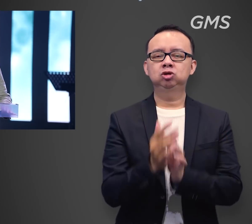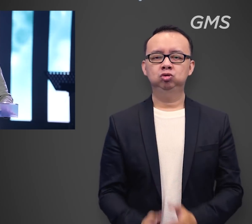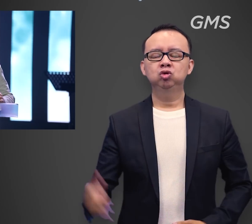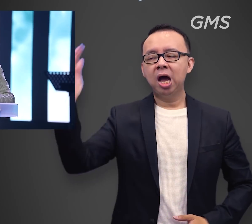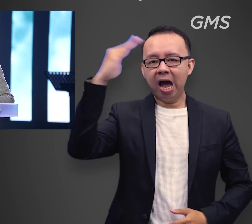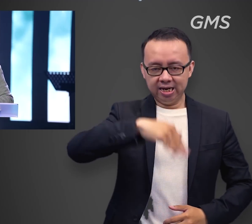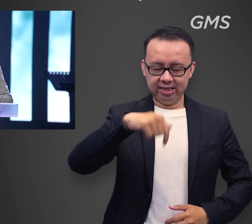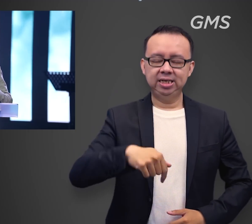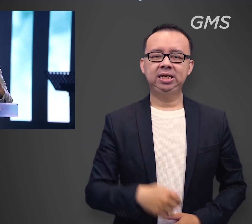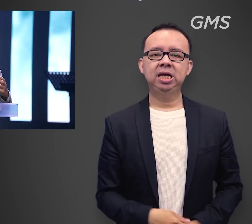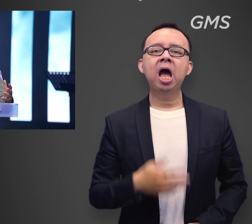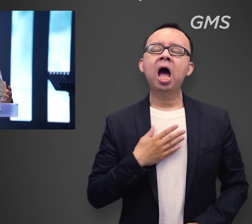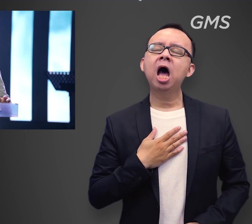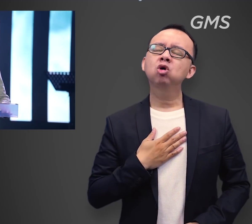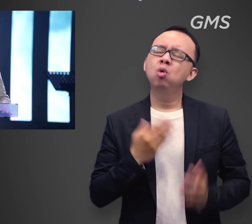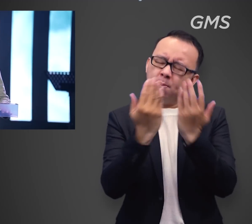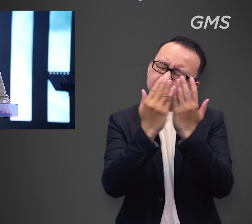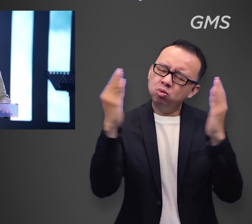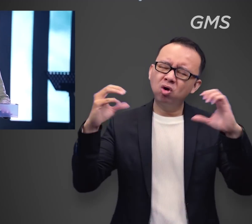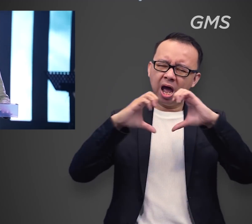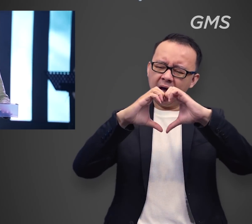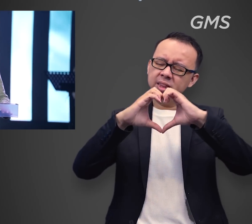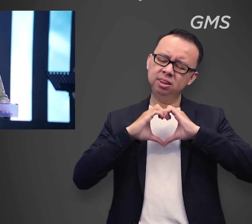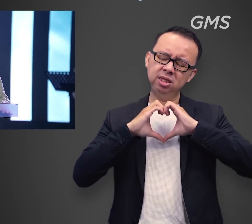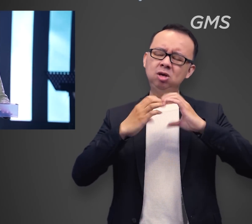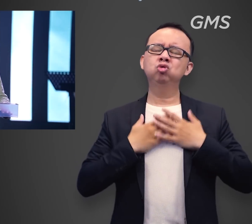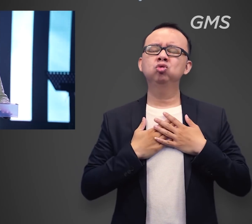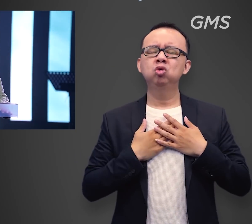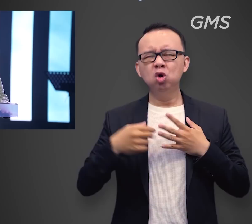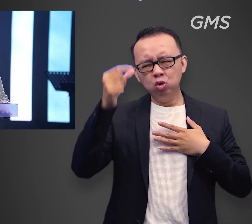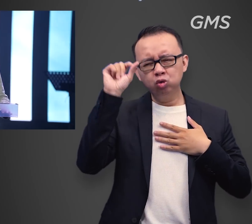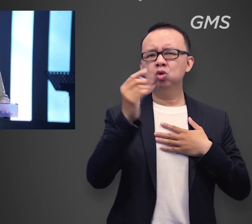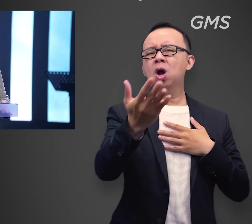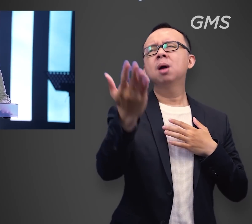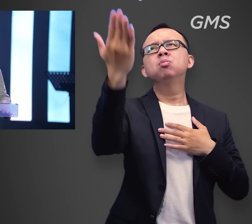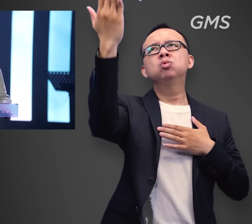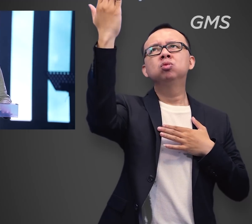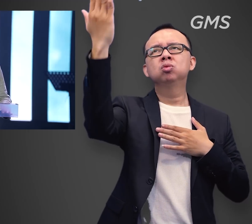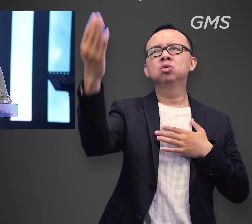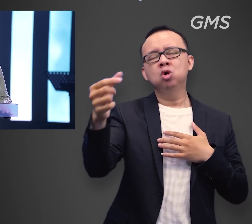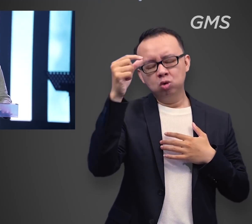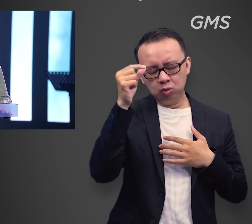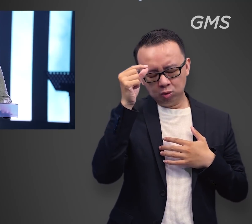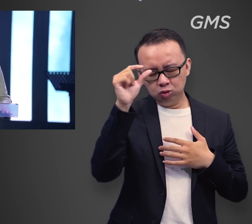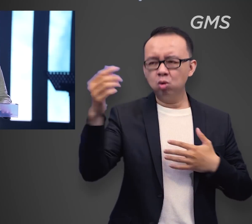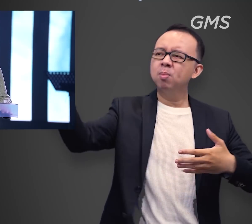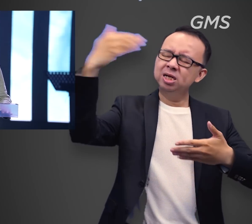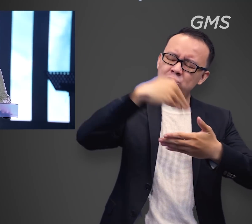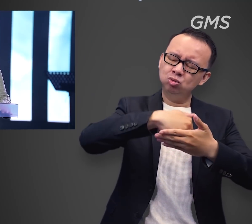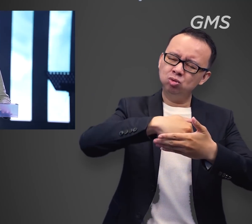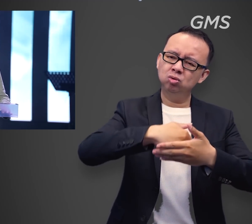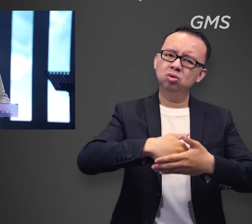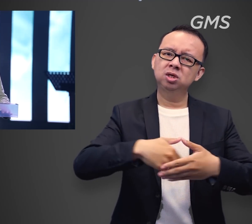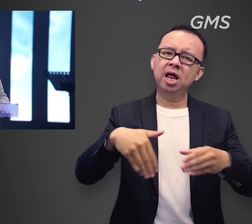ini aku membuka hatiku bagi Engkau ya Tuhan. Untuk masuk dalam hatiku dan